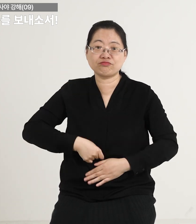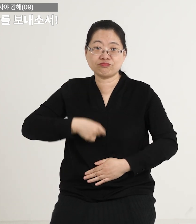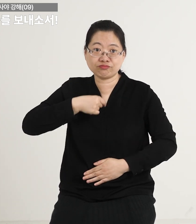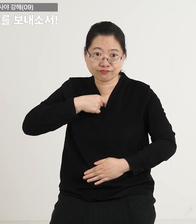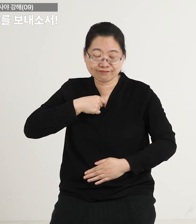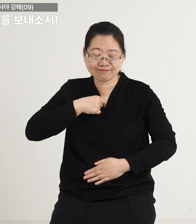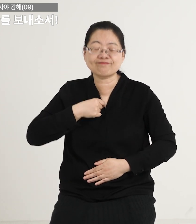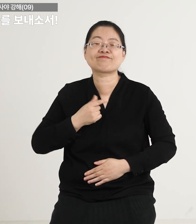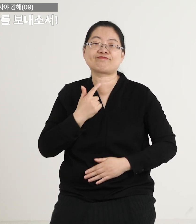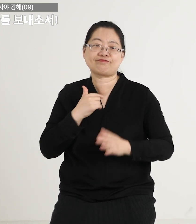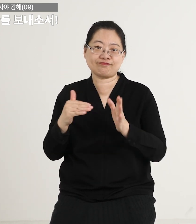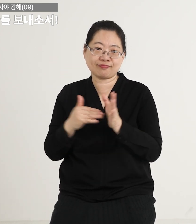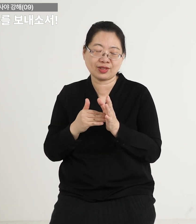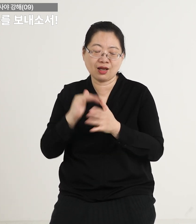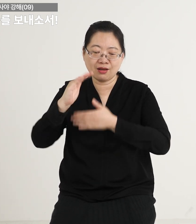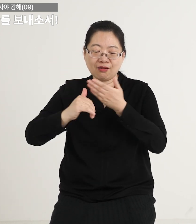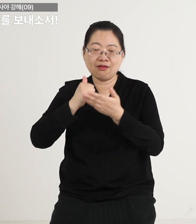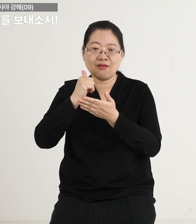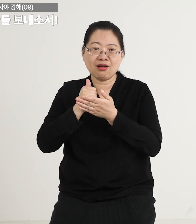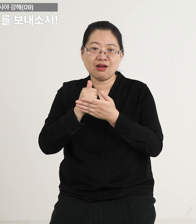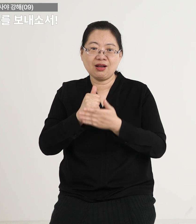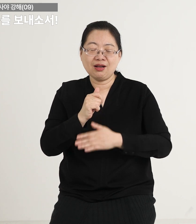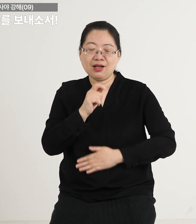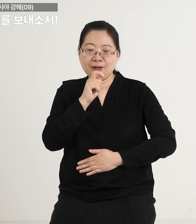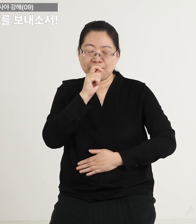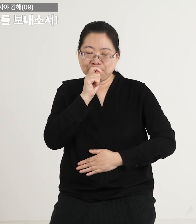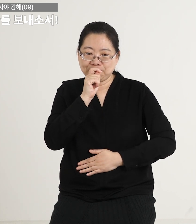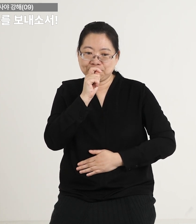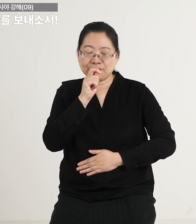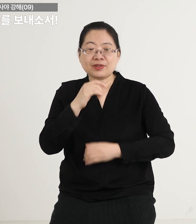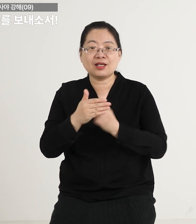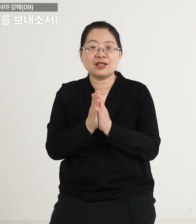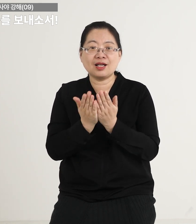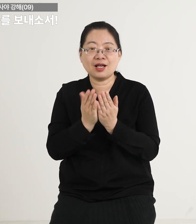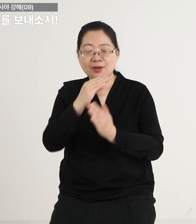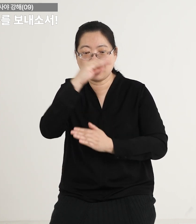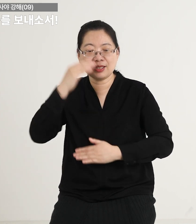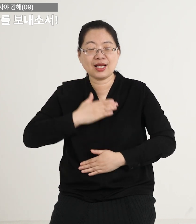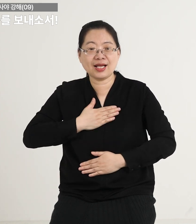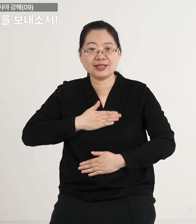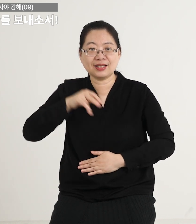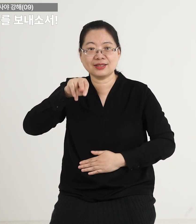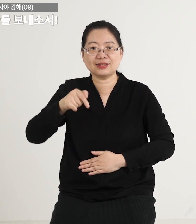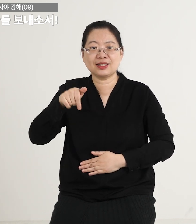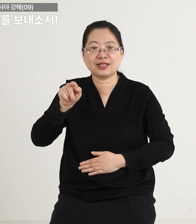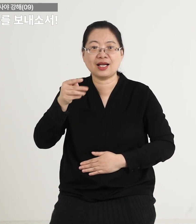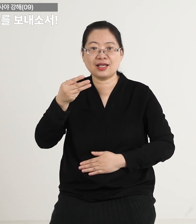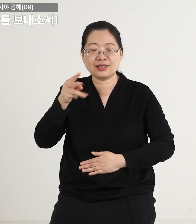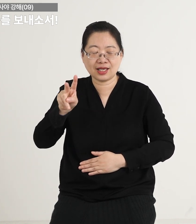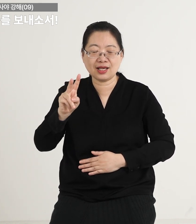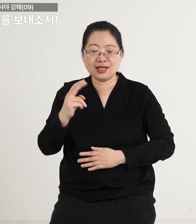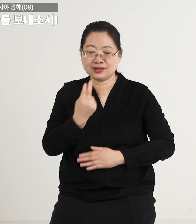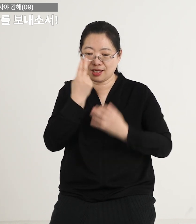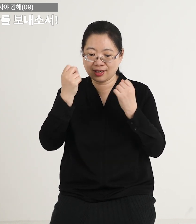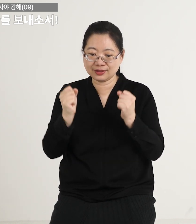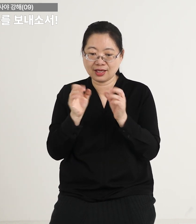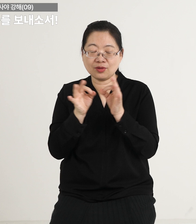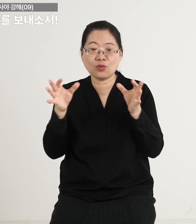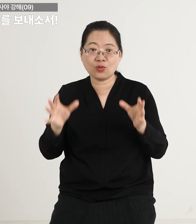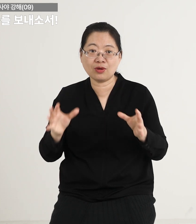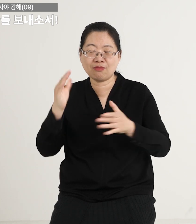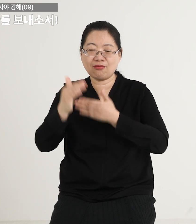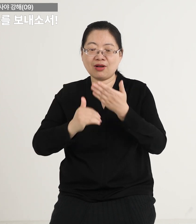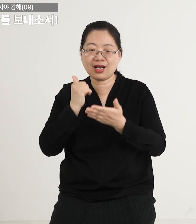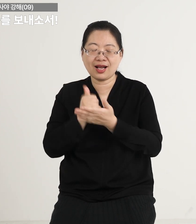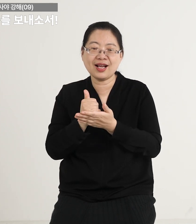정직하게 행하며 하나님의 묵시를 밝히 아는 스가랴가 사는 날에